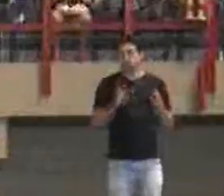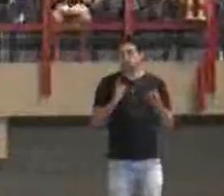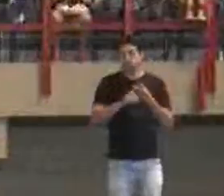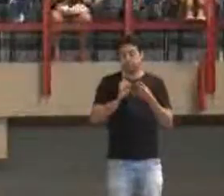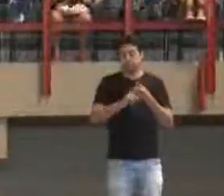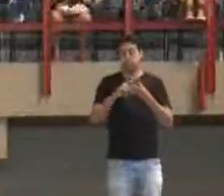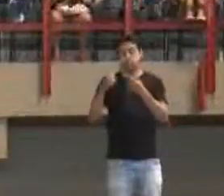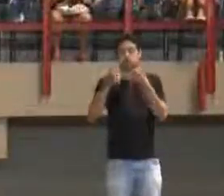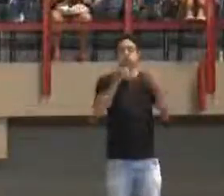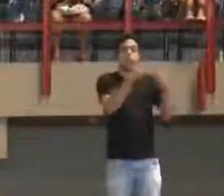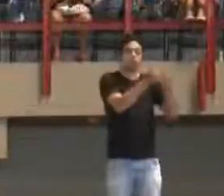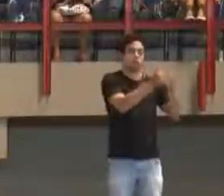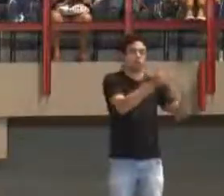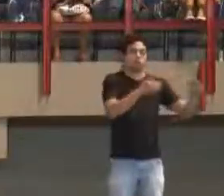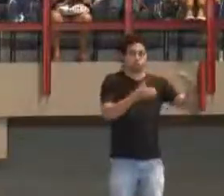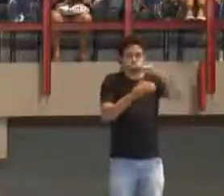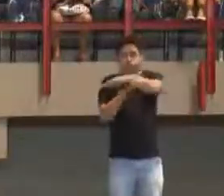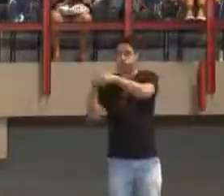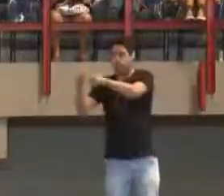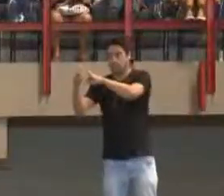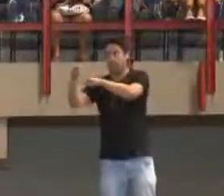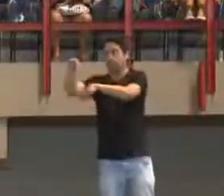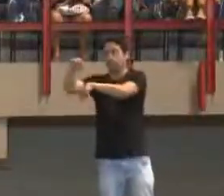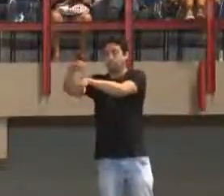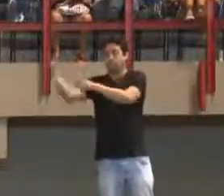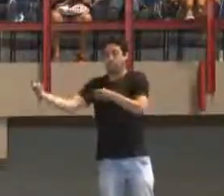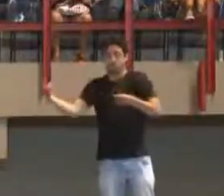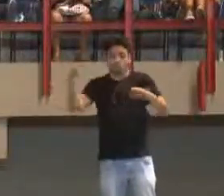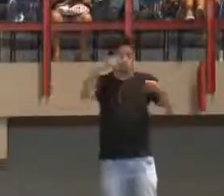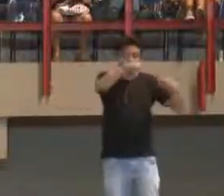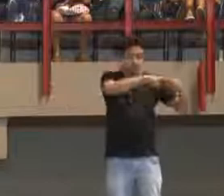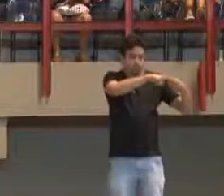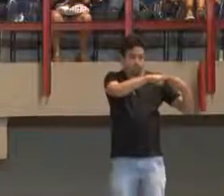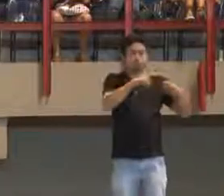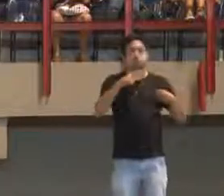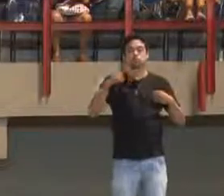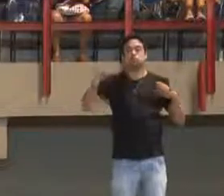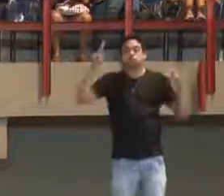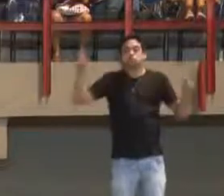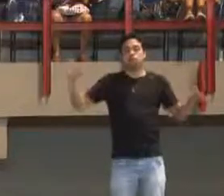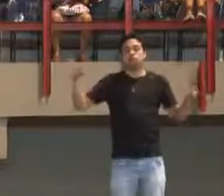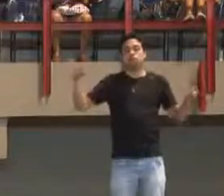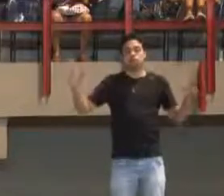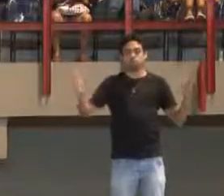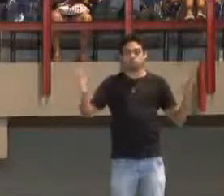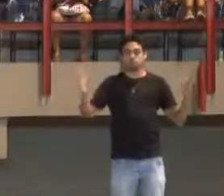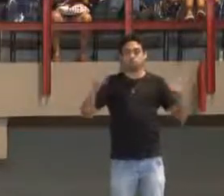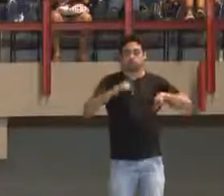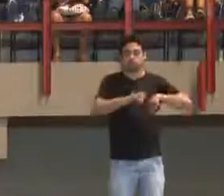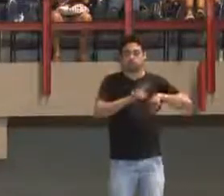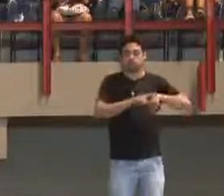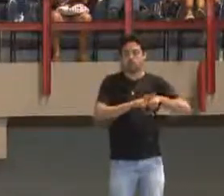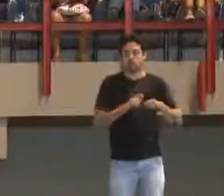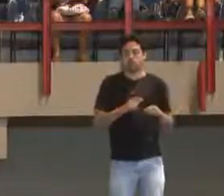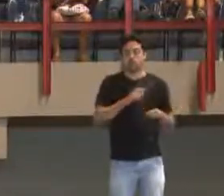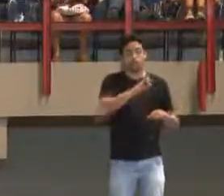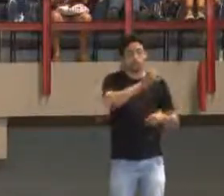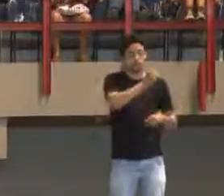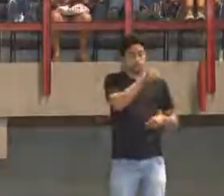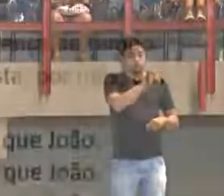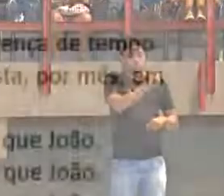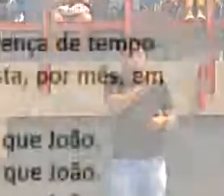eles voltam, o tempo do João é o mesmo tempo do Antônio. Pergunta: